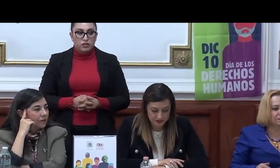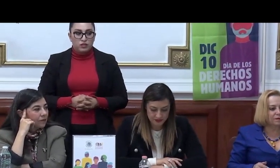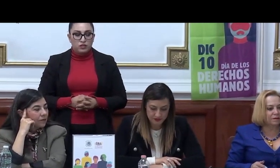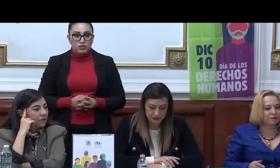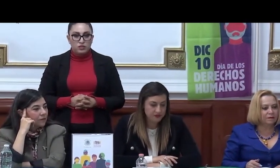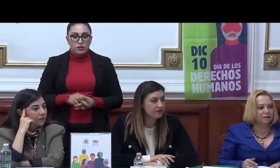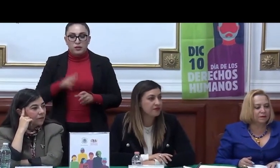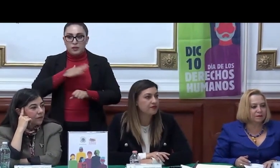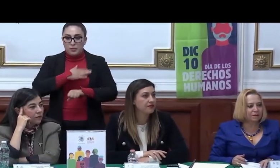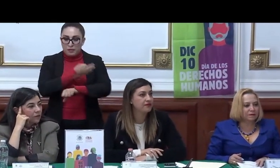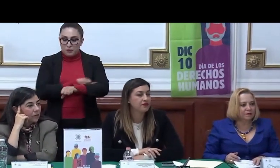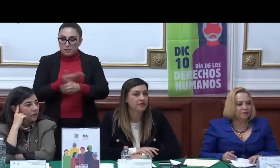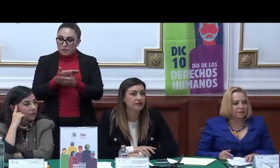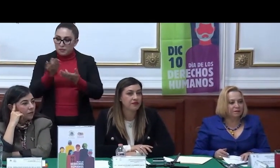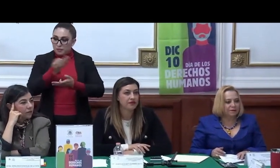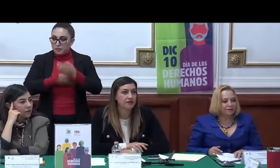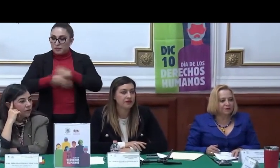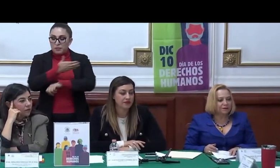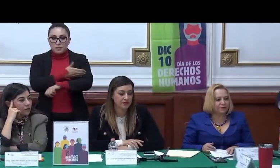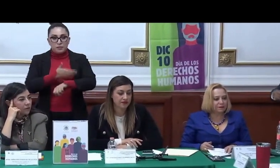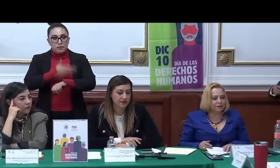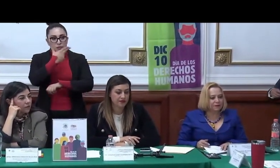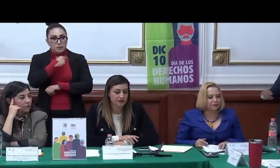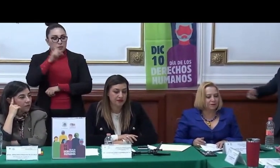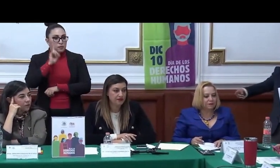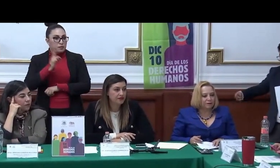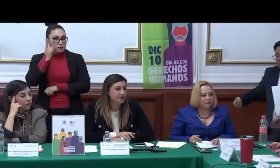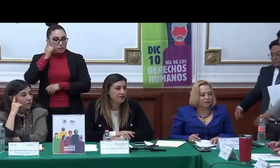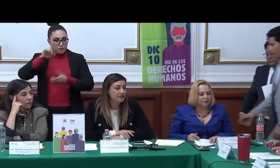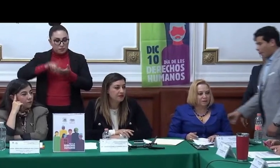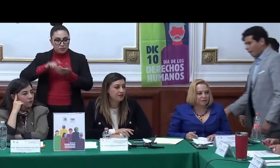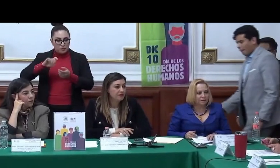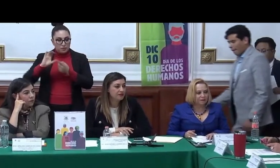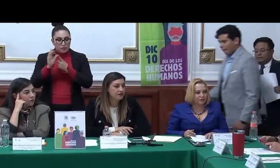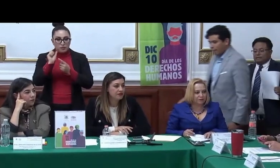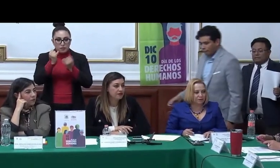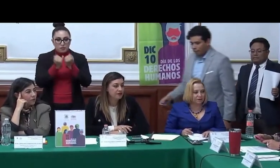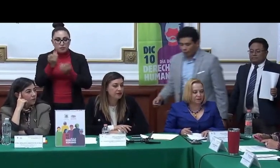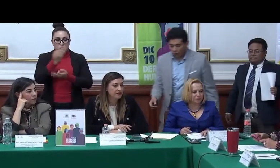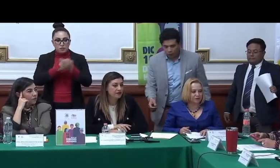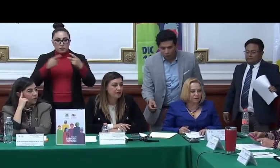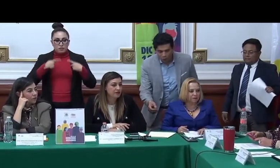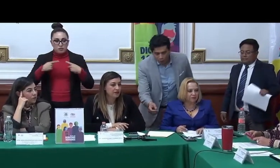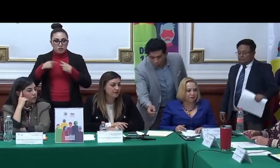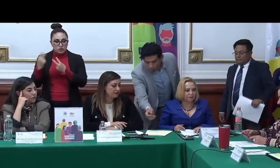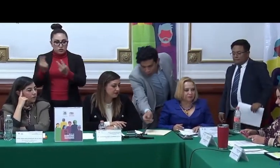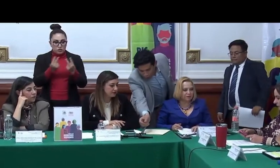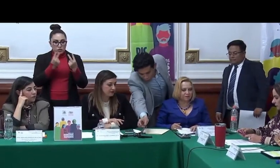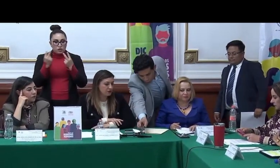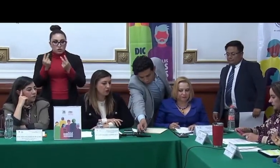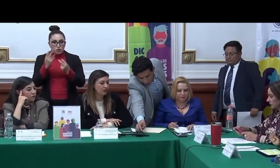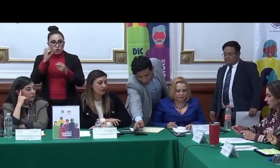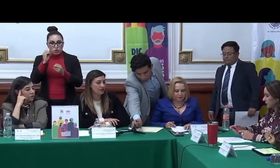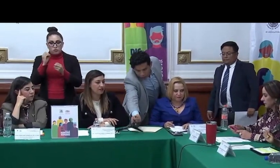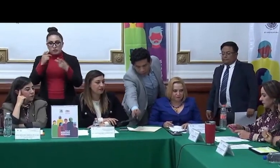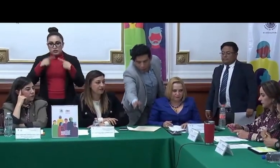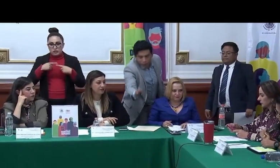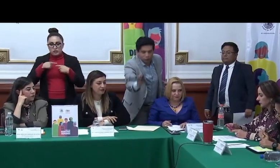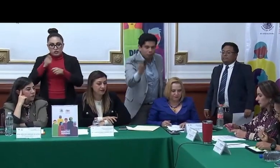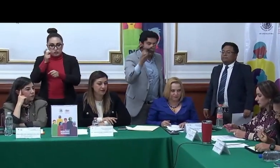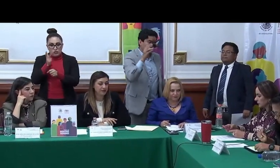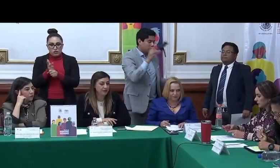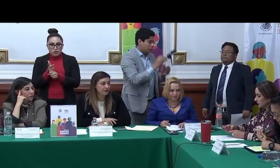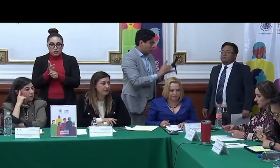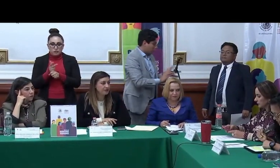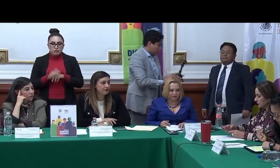Buenas tardes, compañeras y compañeros integrantes de esta comisión, medios de comunicación que nos acompañan y a quienes siguen esta transmisión por